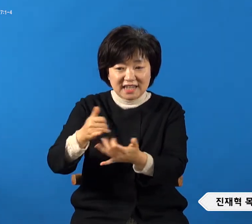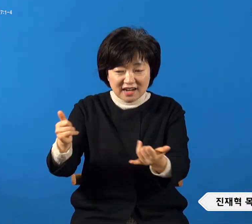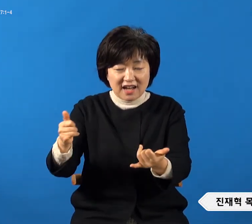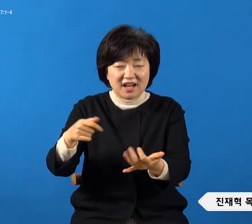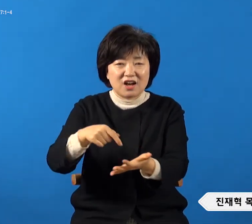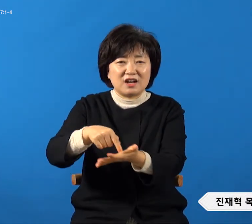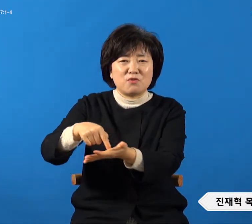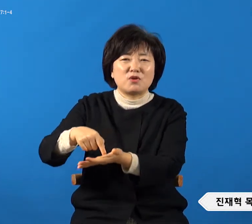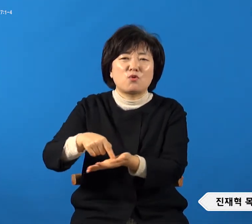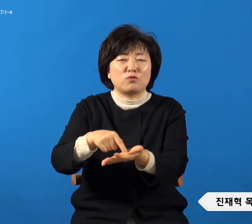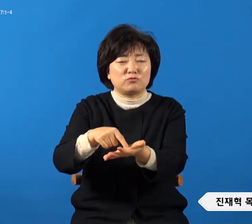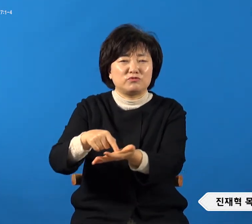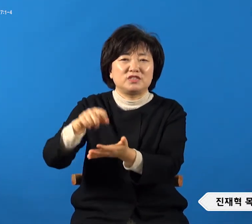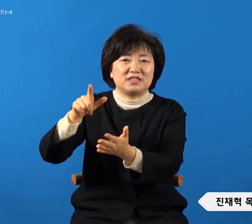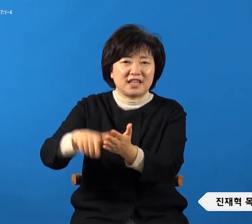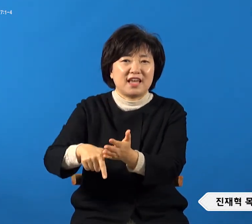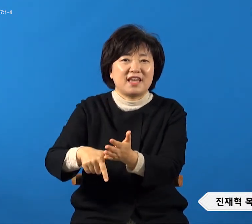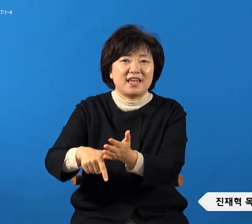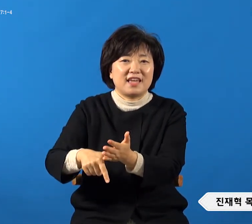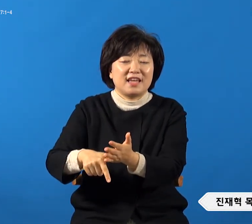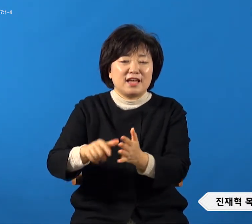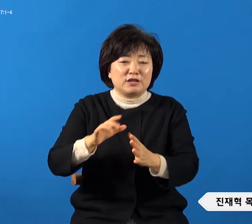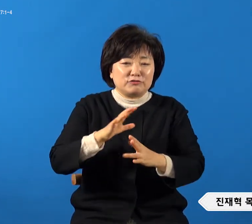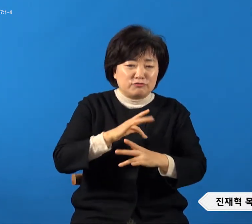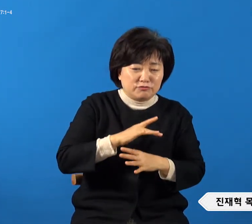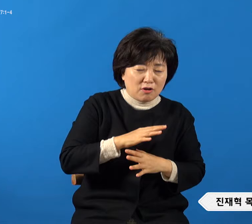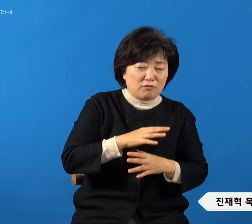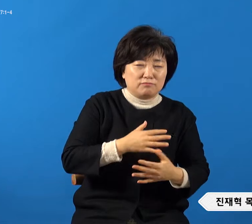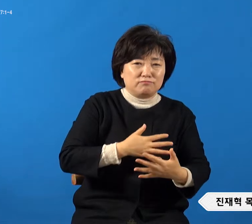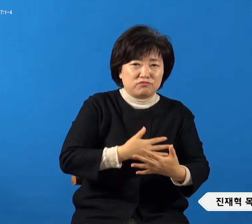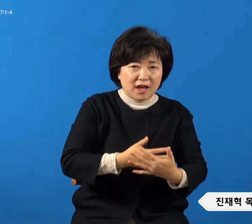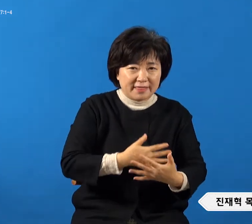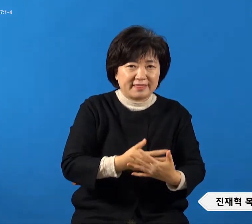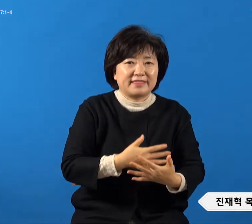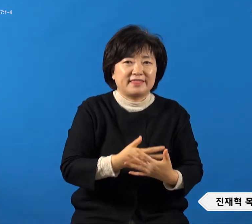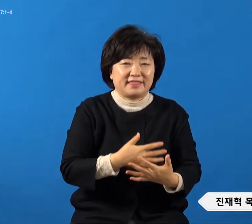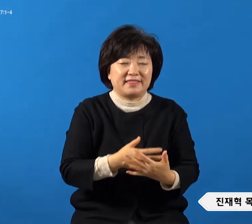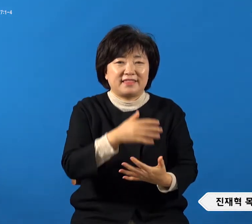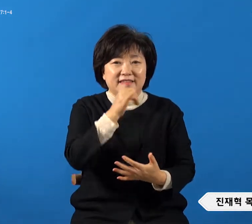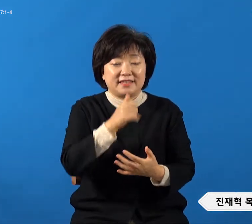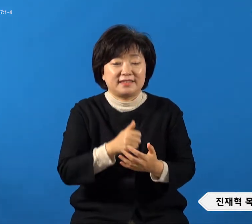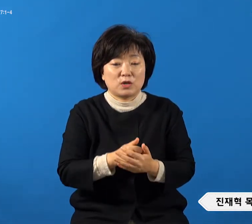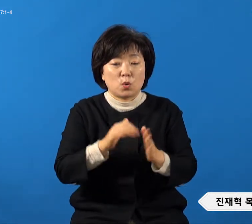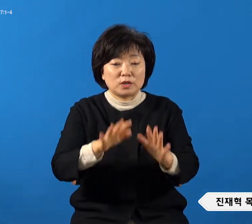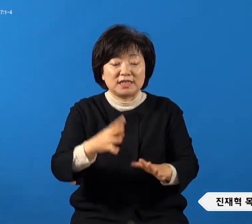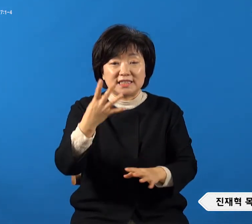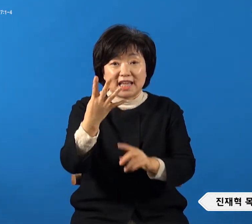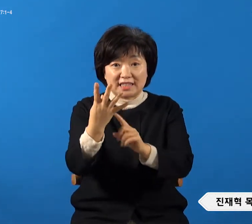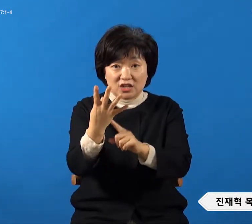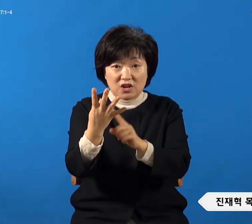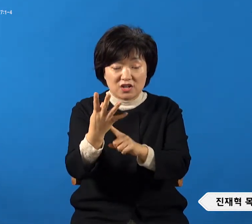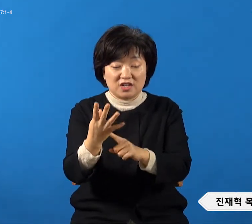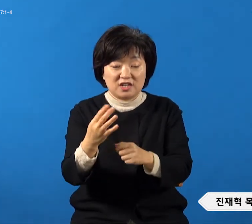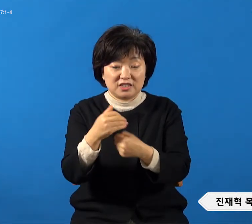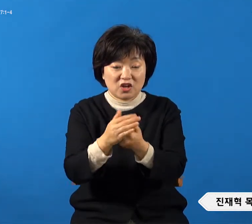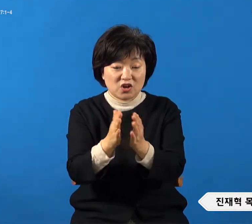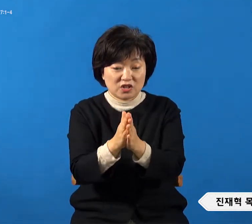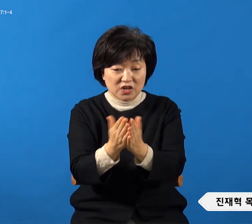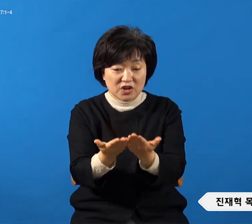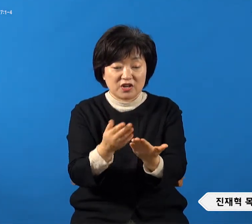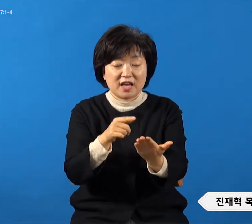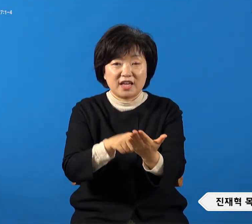가운데 있었습니다. 아니, 그 외로움은 두려움과 불안을 가져다 줍니다. 그런데 오늘 4절 성경은